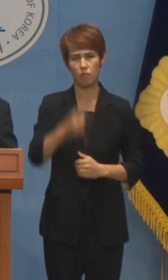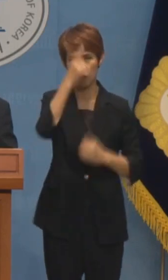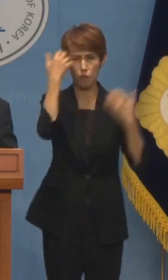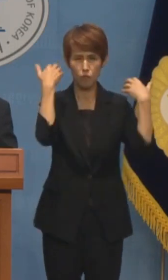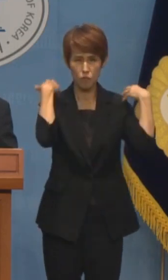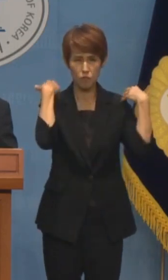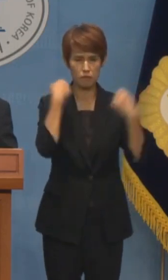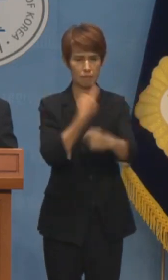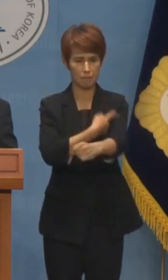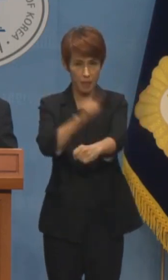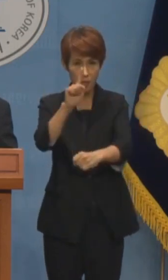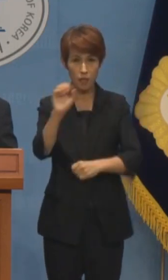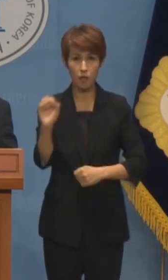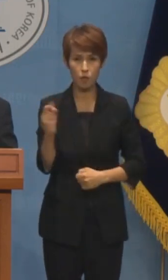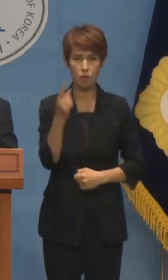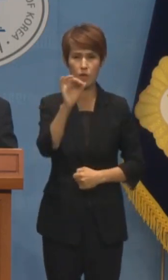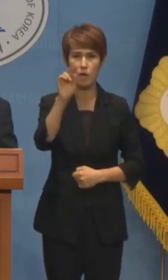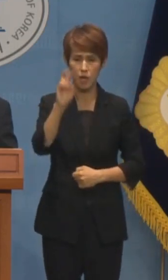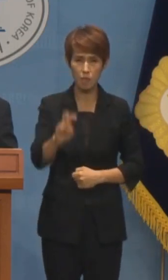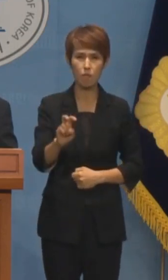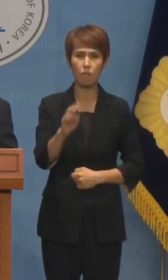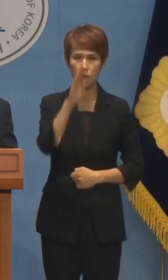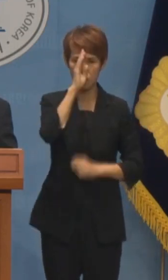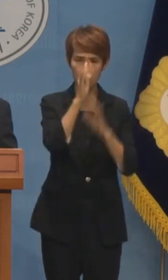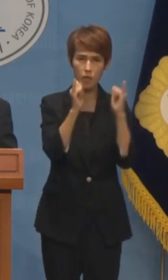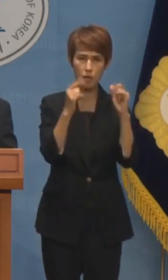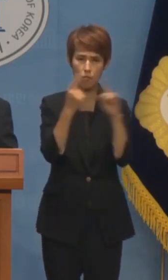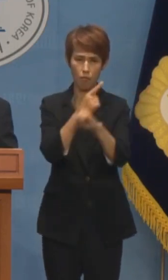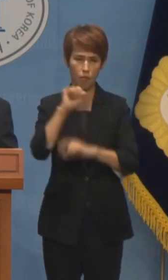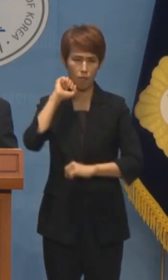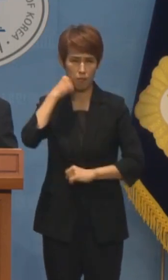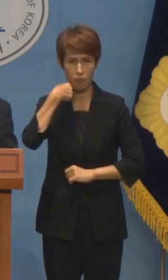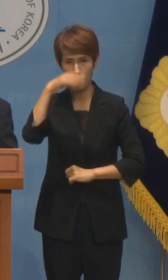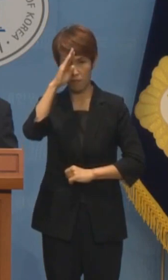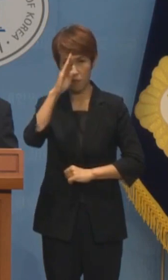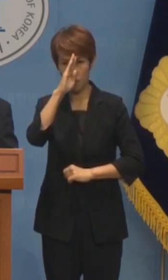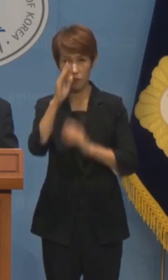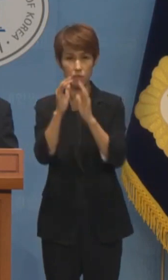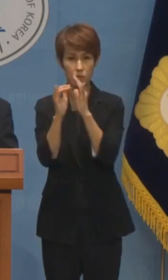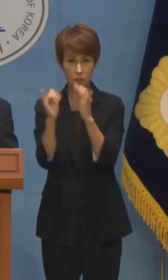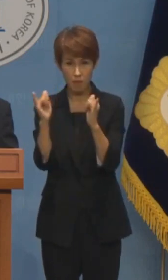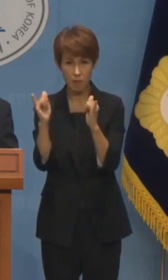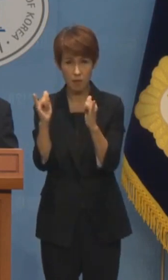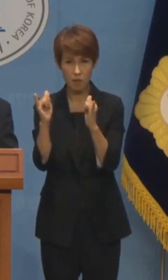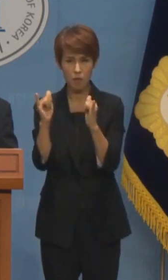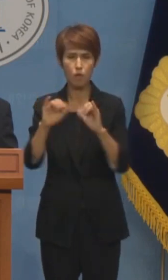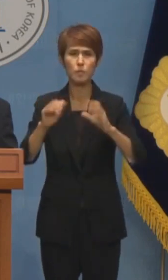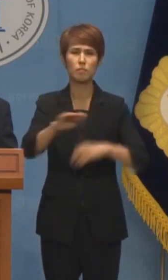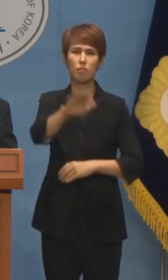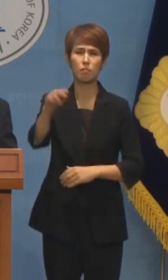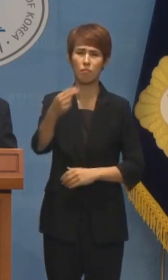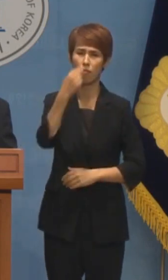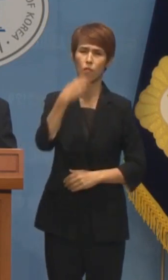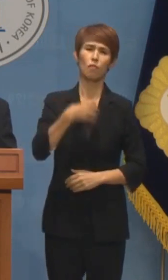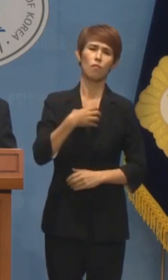환자, 중증 환자, 난치성 환자 등 국민의 생명이 위협받고 있습니다.